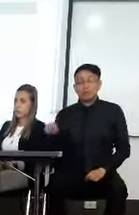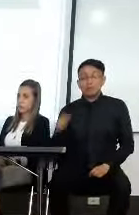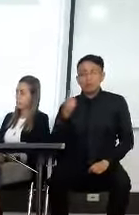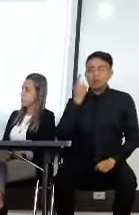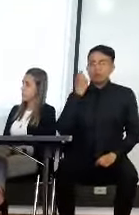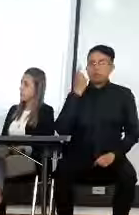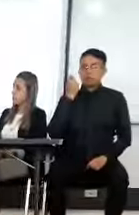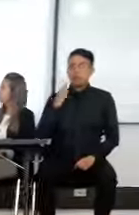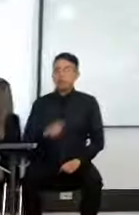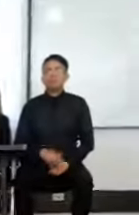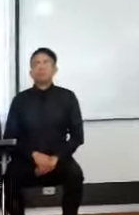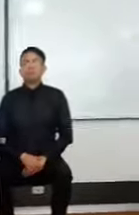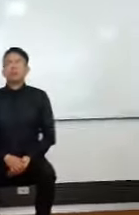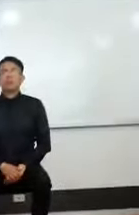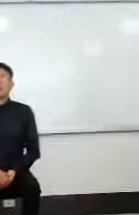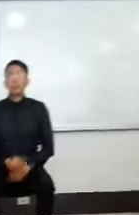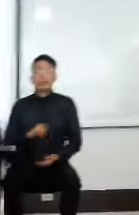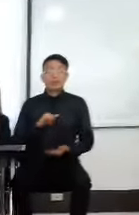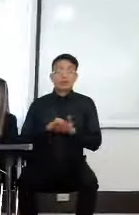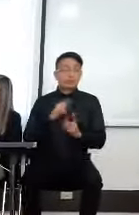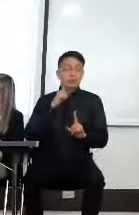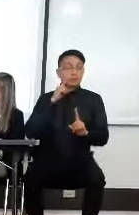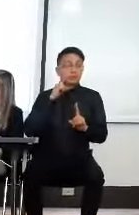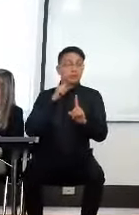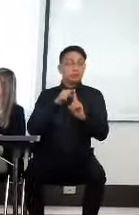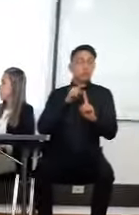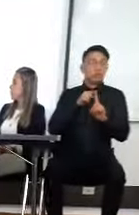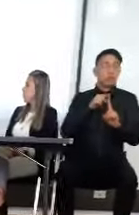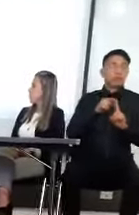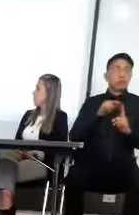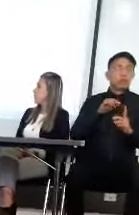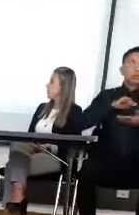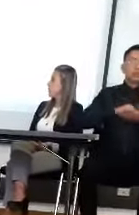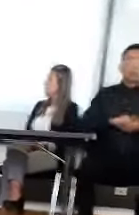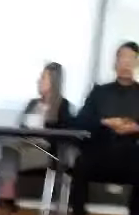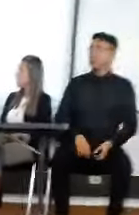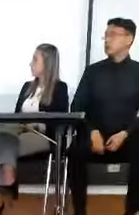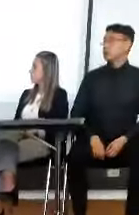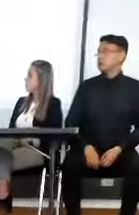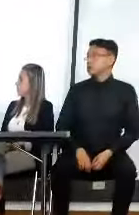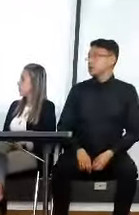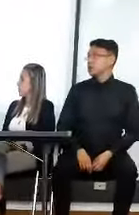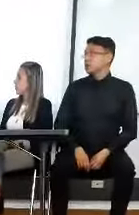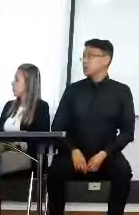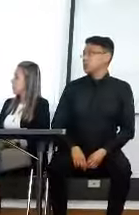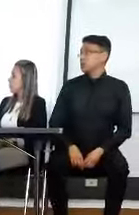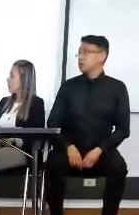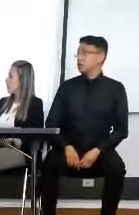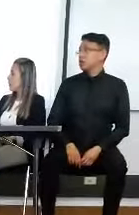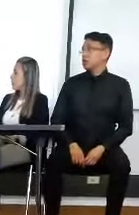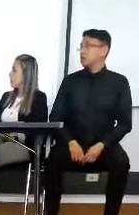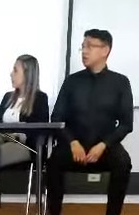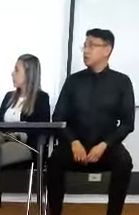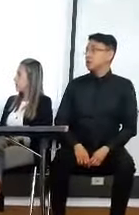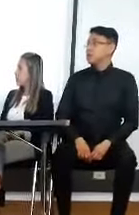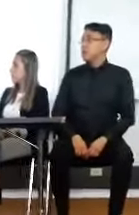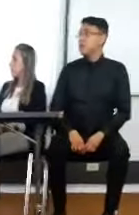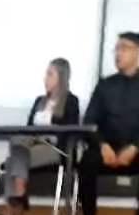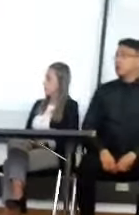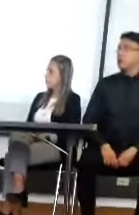medida, el objetivo de la cartilla o del instrumento es eso. Contó con la, y debo decirlo,